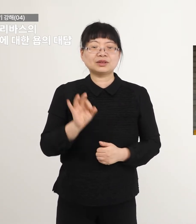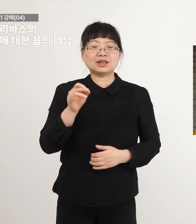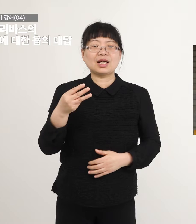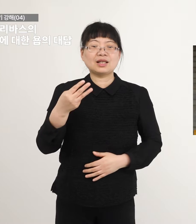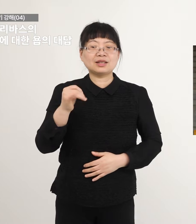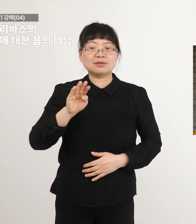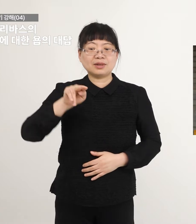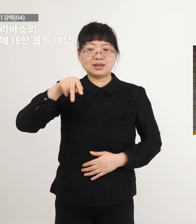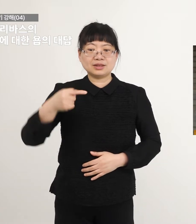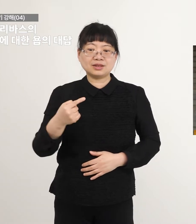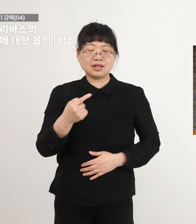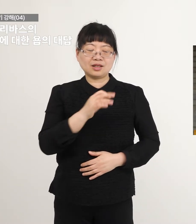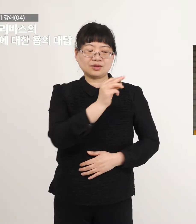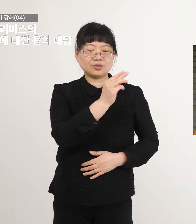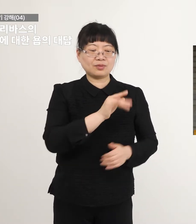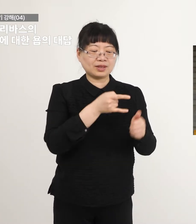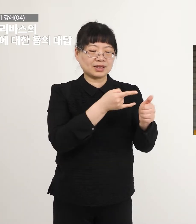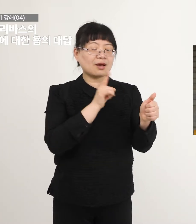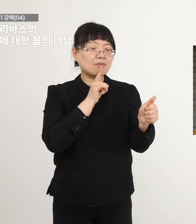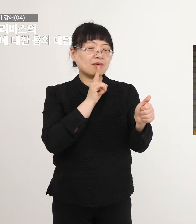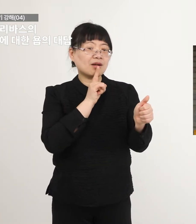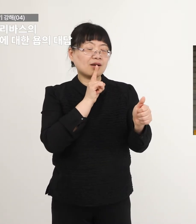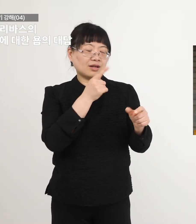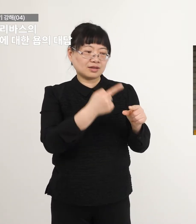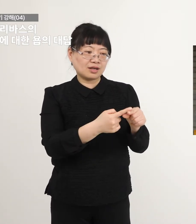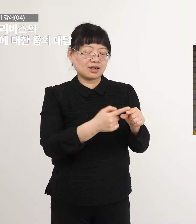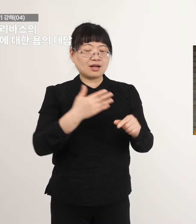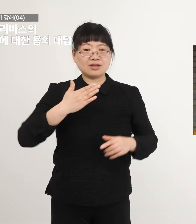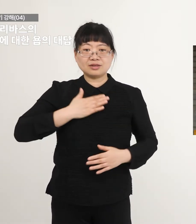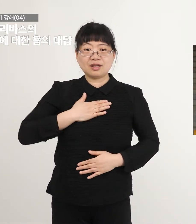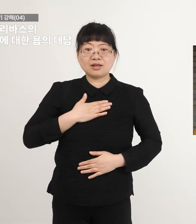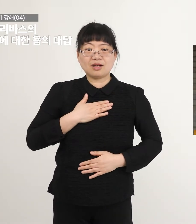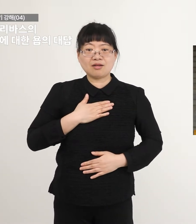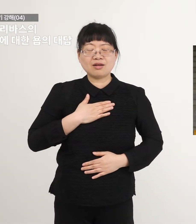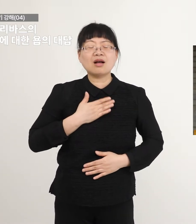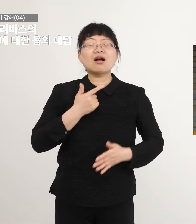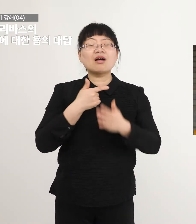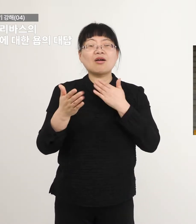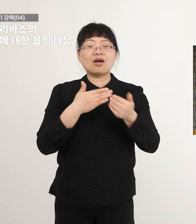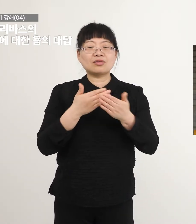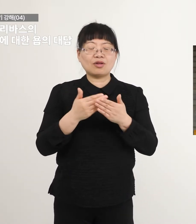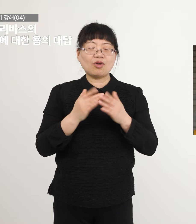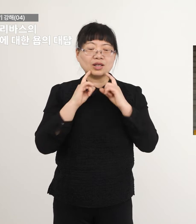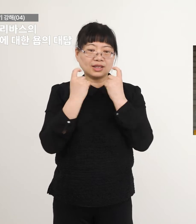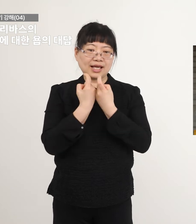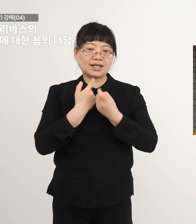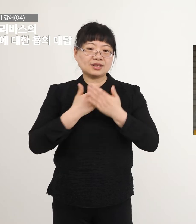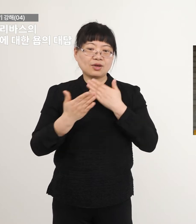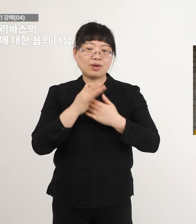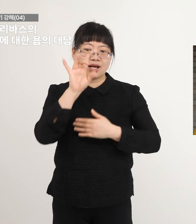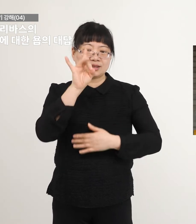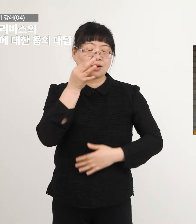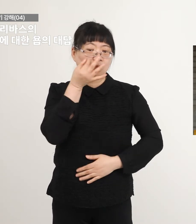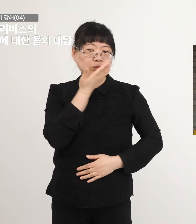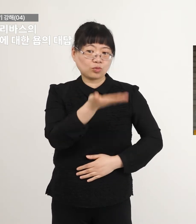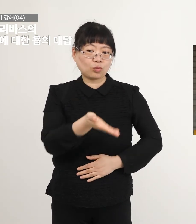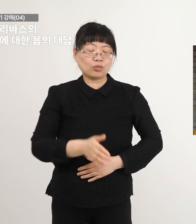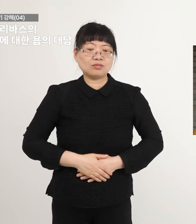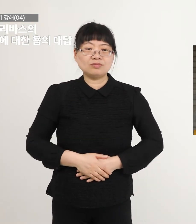엘리바스가 욥에게 말하는 도중에 자기가 겪었던 주관적인 체험 하나를